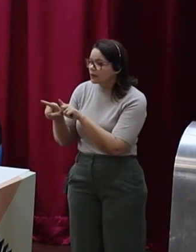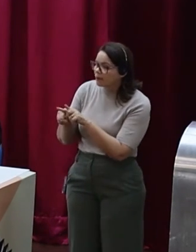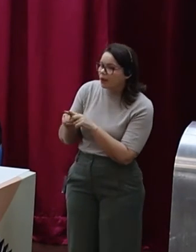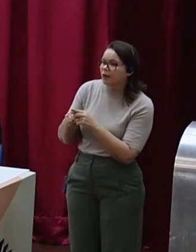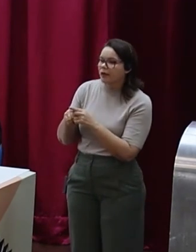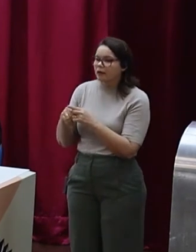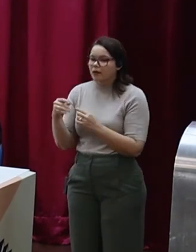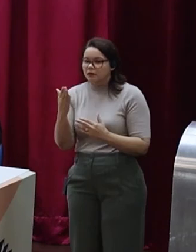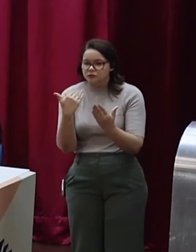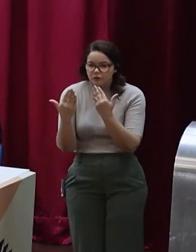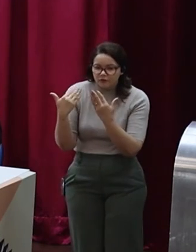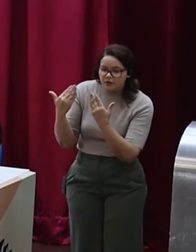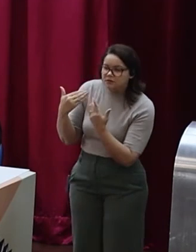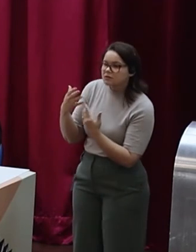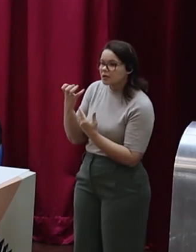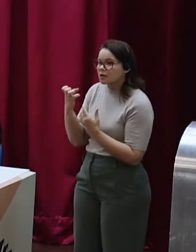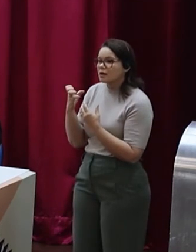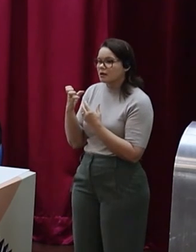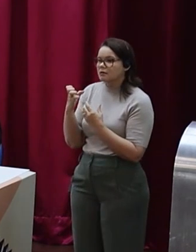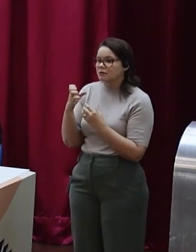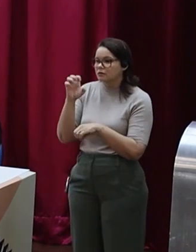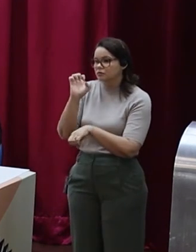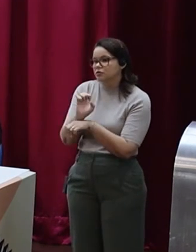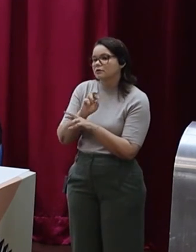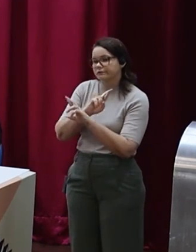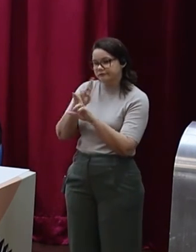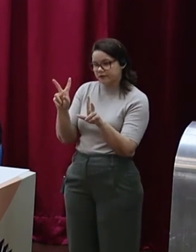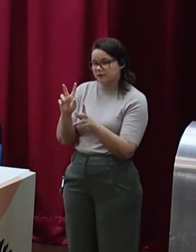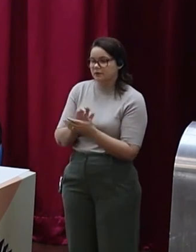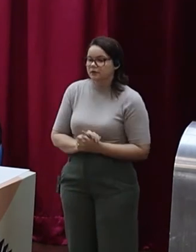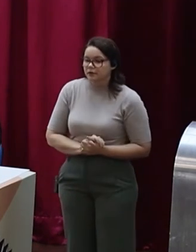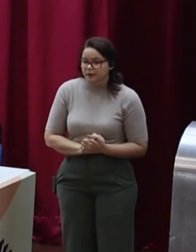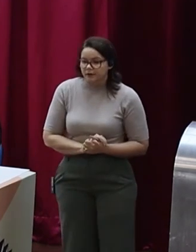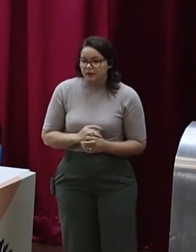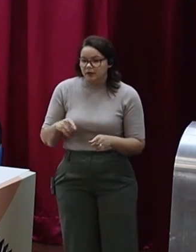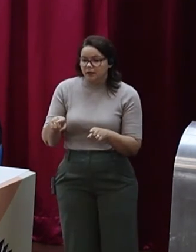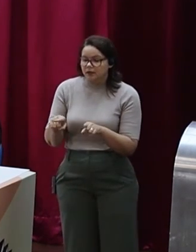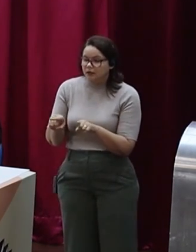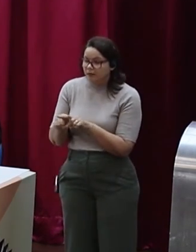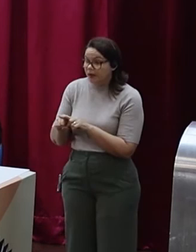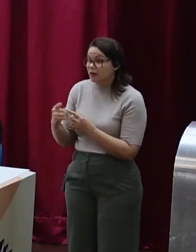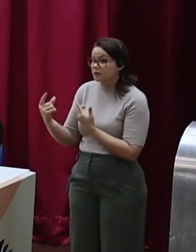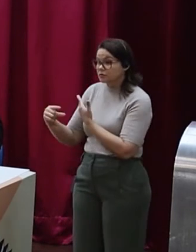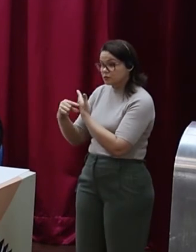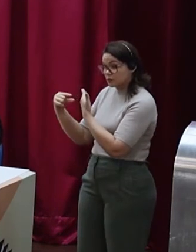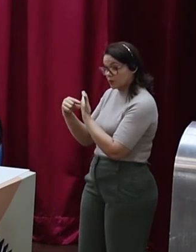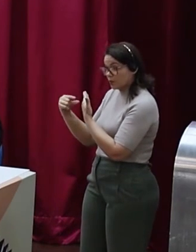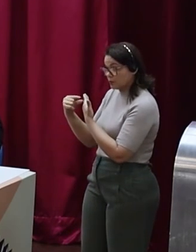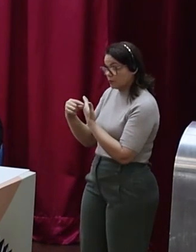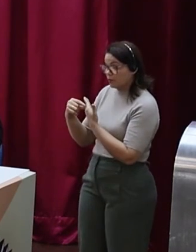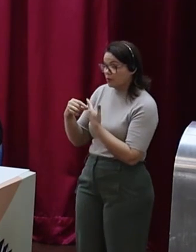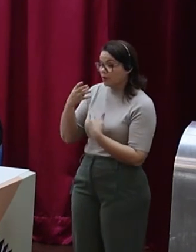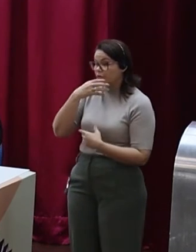querem ocupar o Estado de um modo diferente. Sobre a esperança no Bloch, né, que é um autor marxista, e no